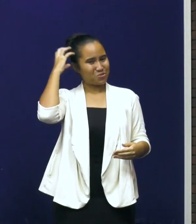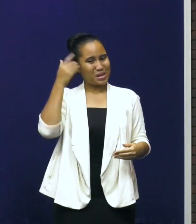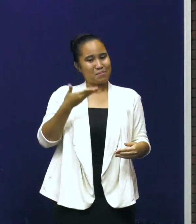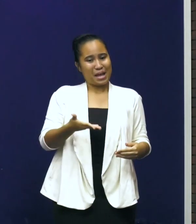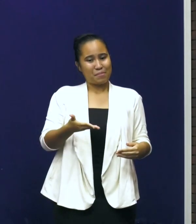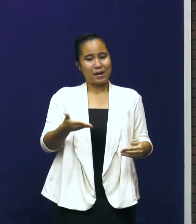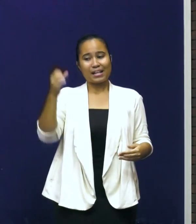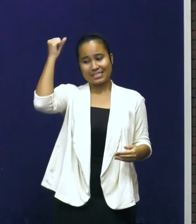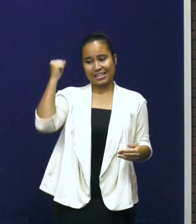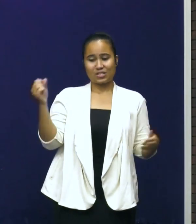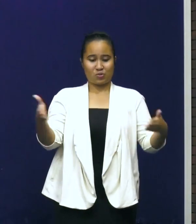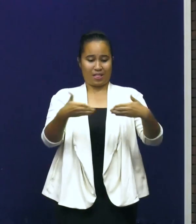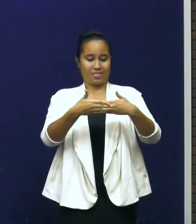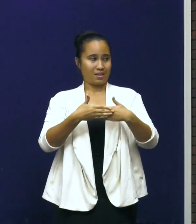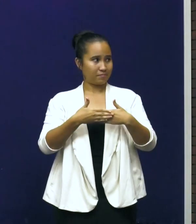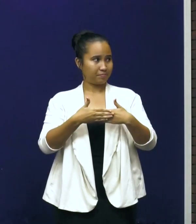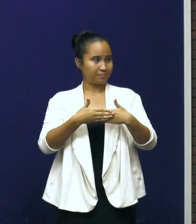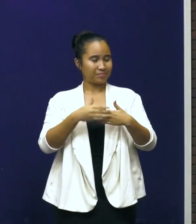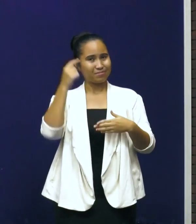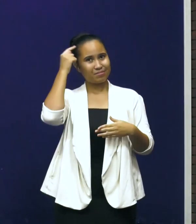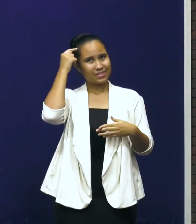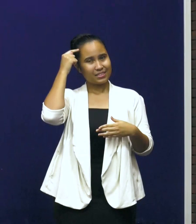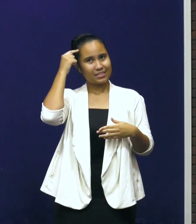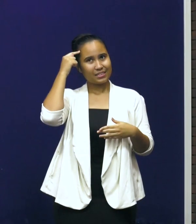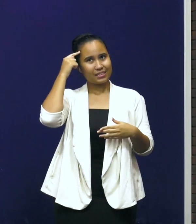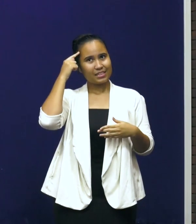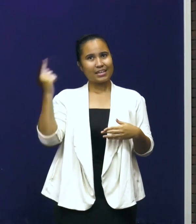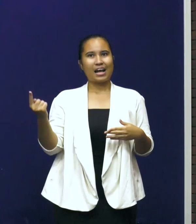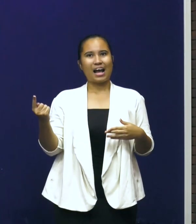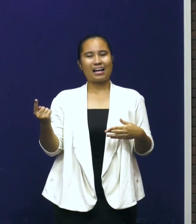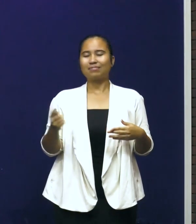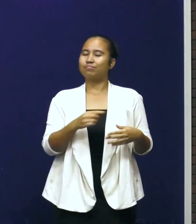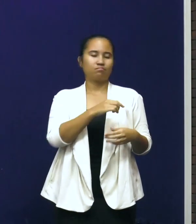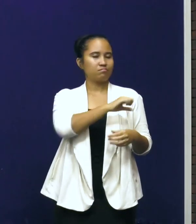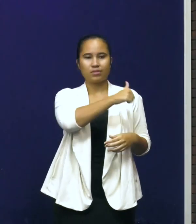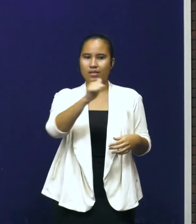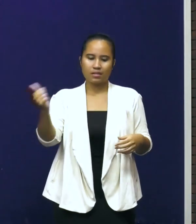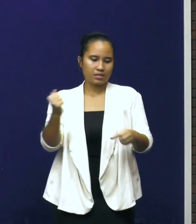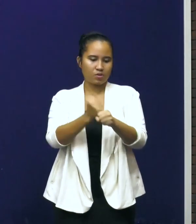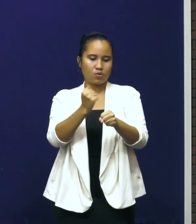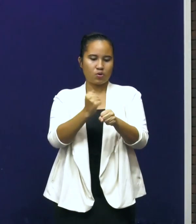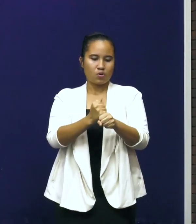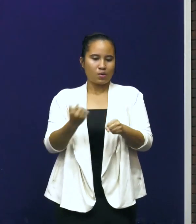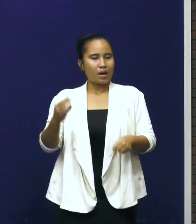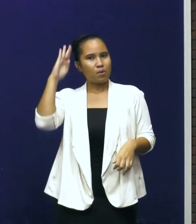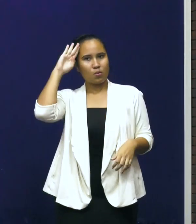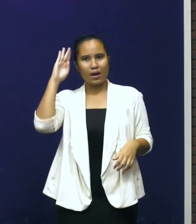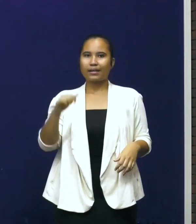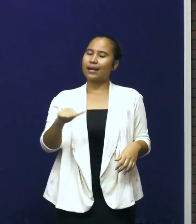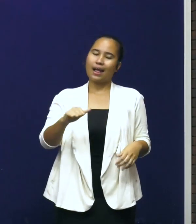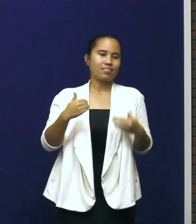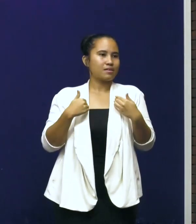Denkt u aan de spin-off van de suppliers, van de toeleveranciers en bewakingsbedrijven, onder andere.